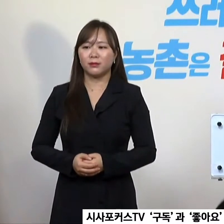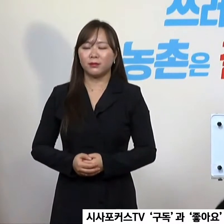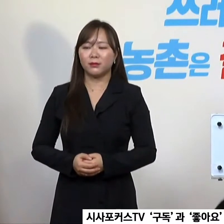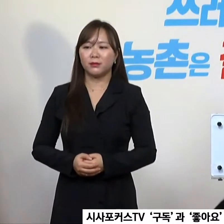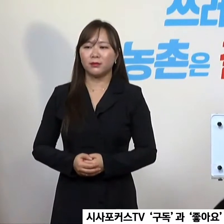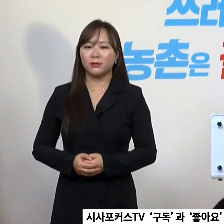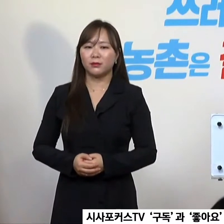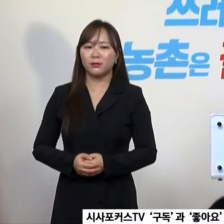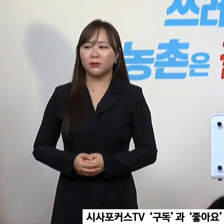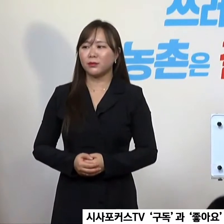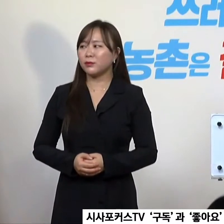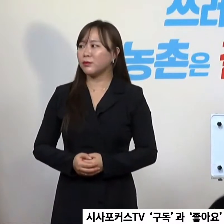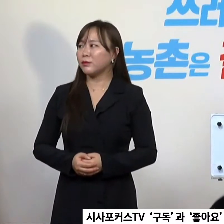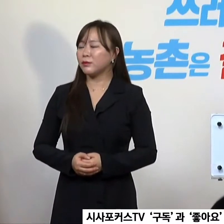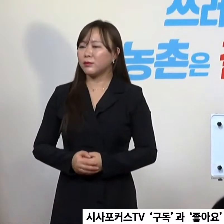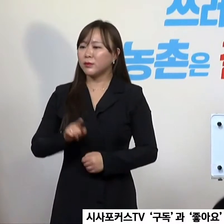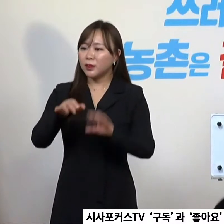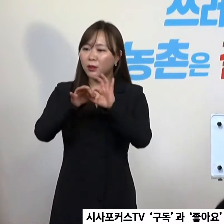네.